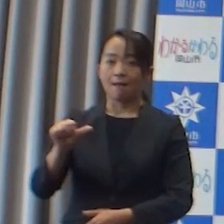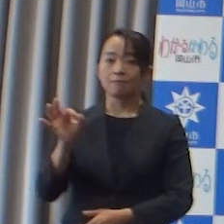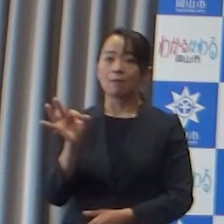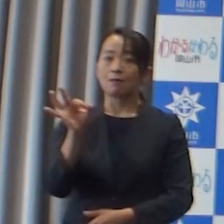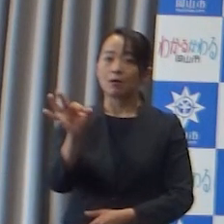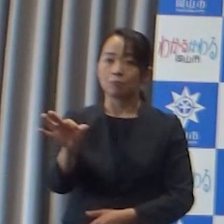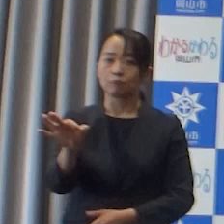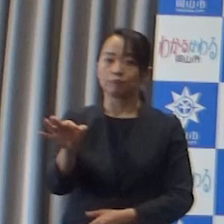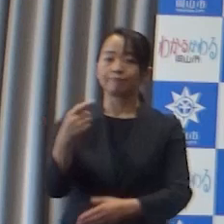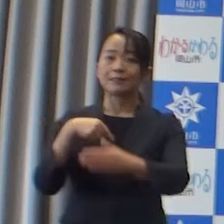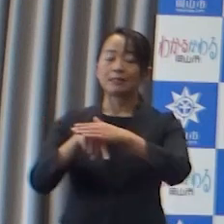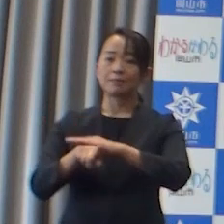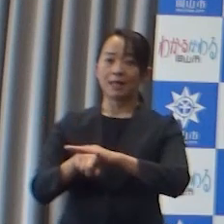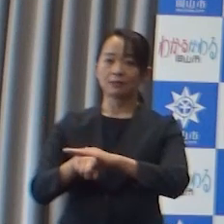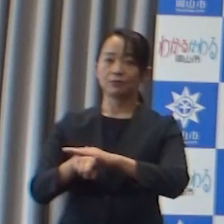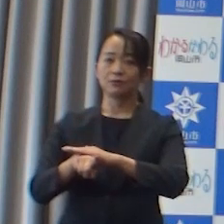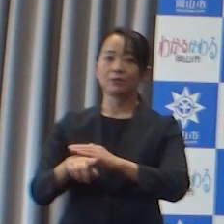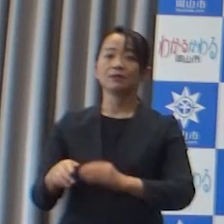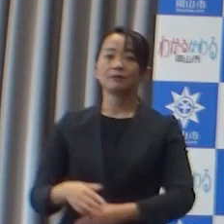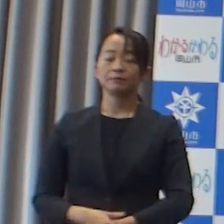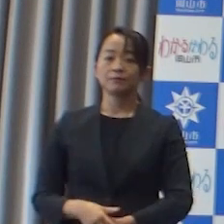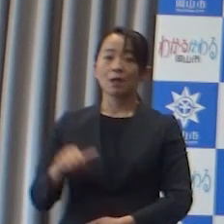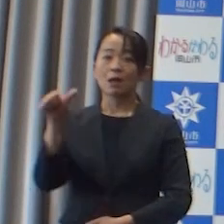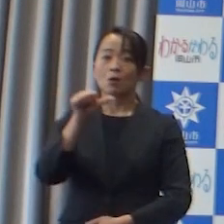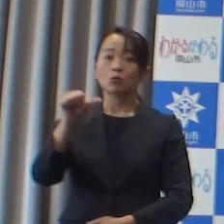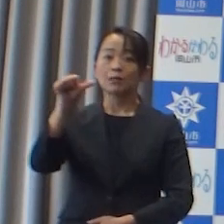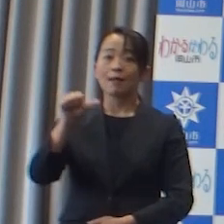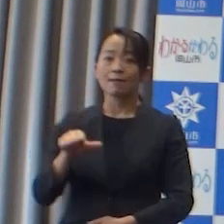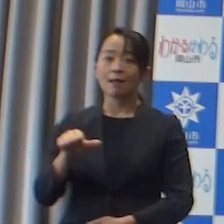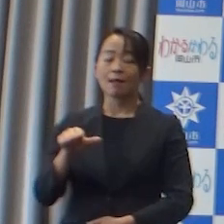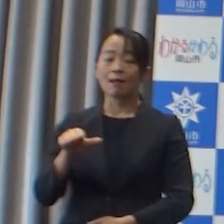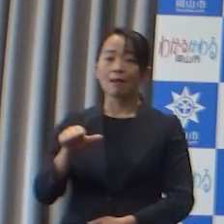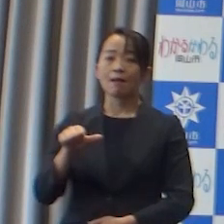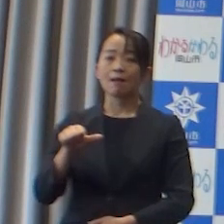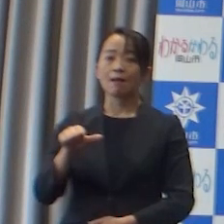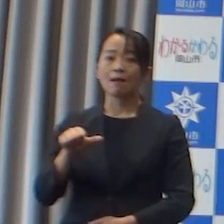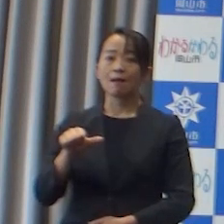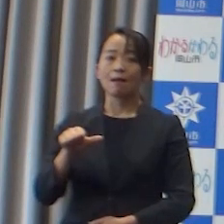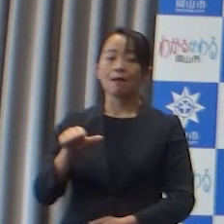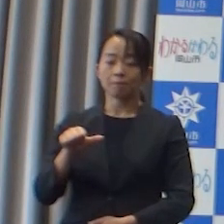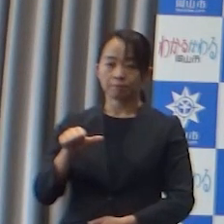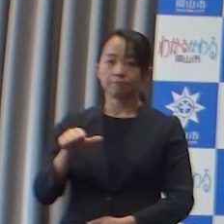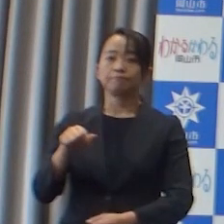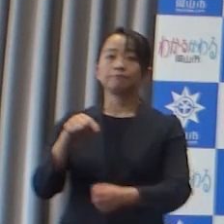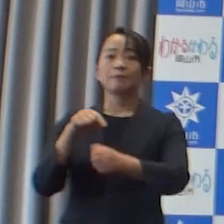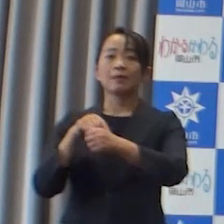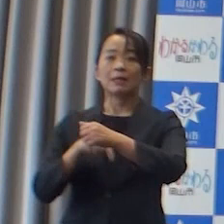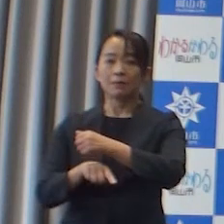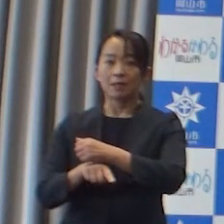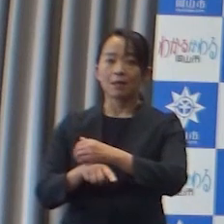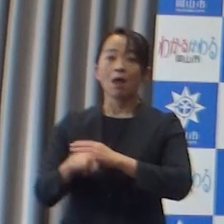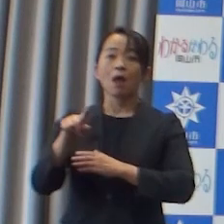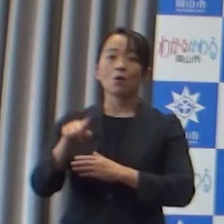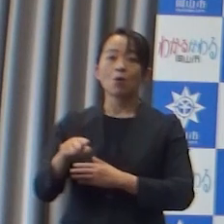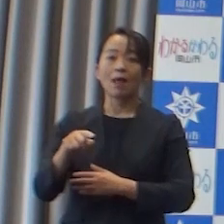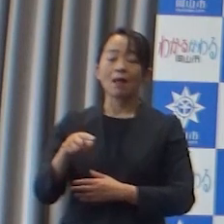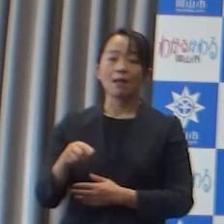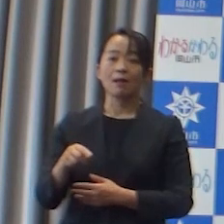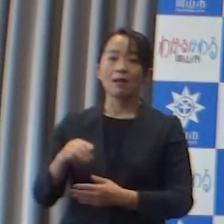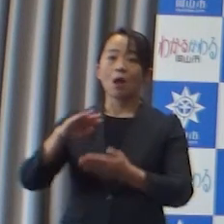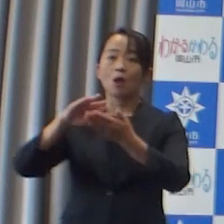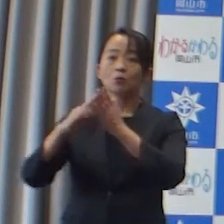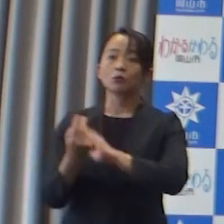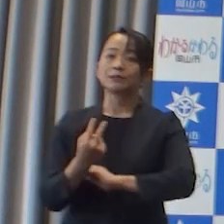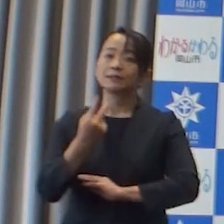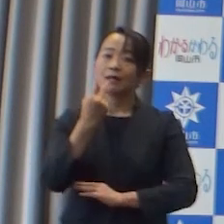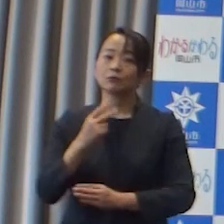。で、5000円の根拠なんですけれども、都市ガスの利用者